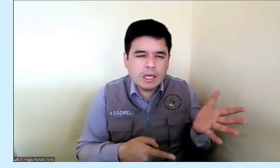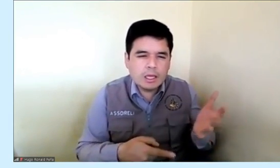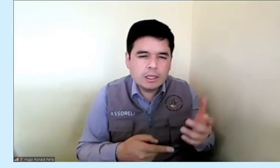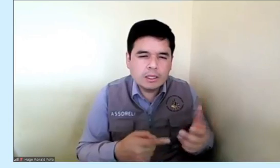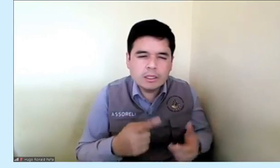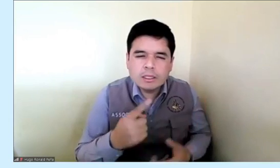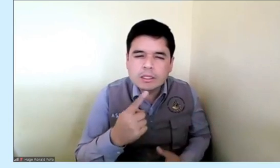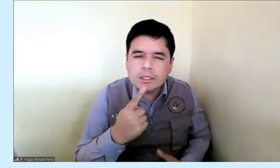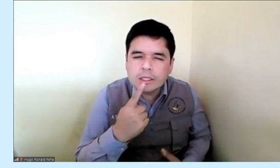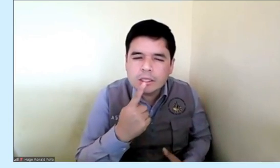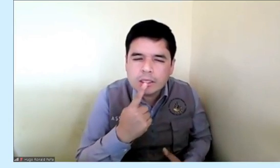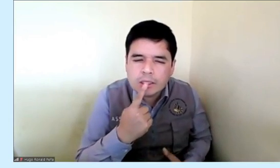¿Qué